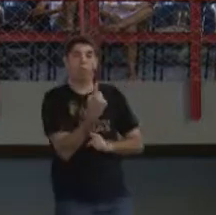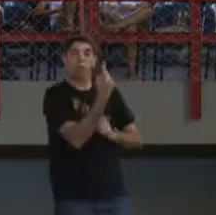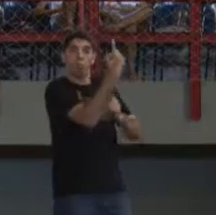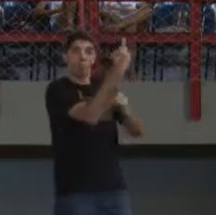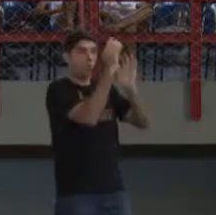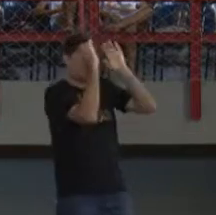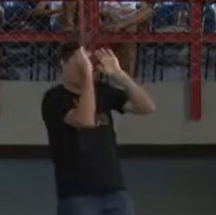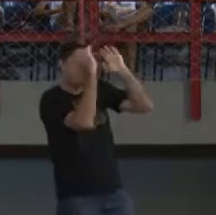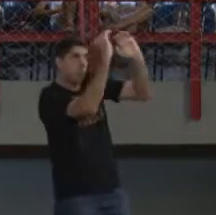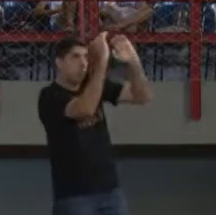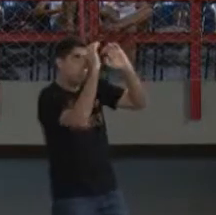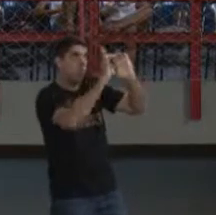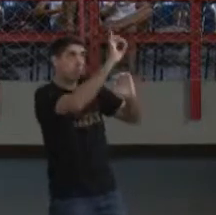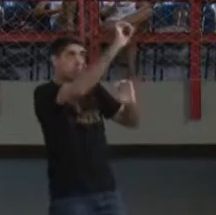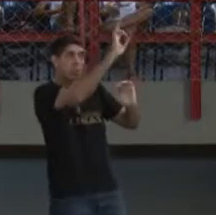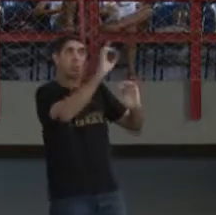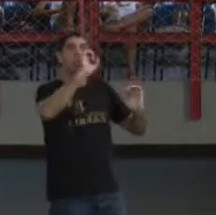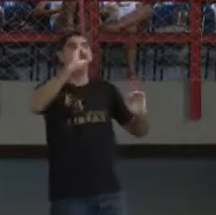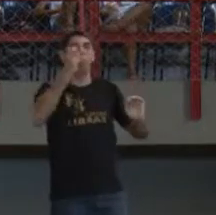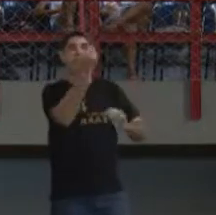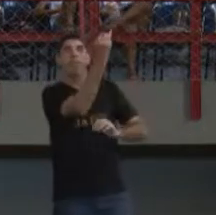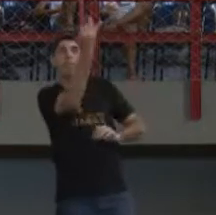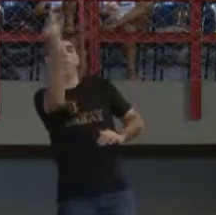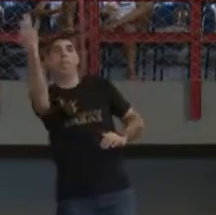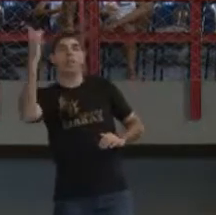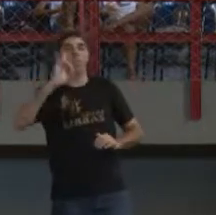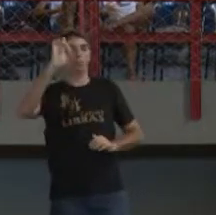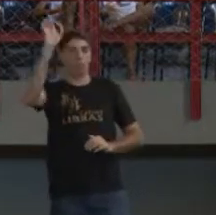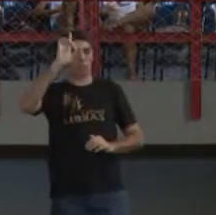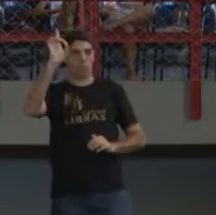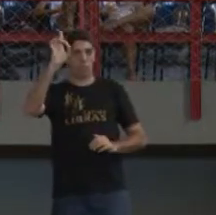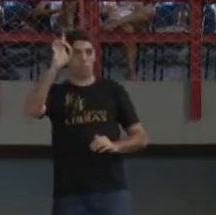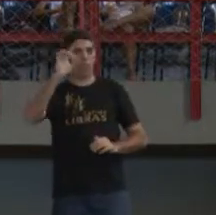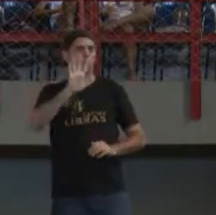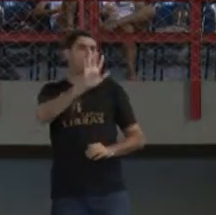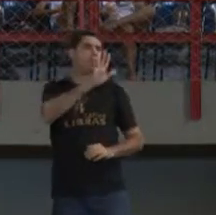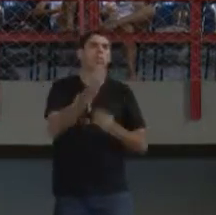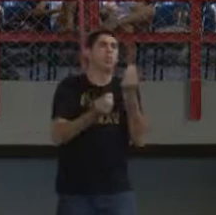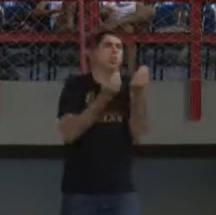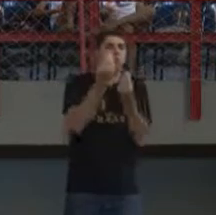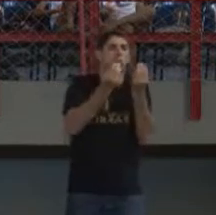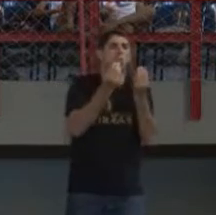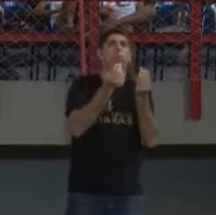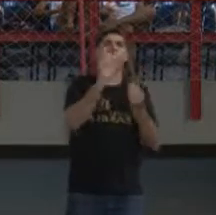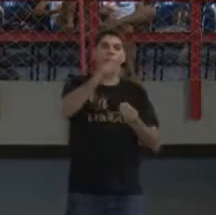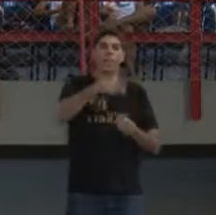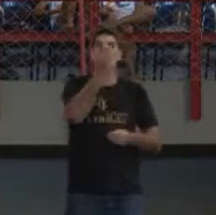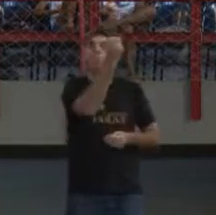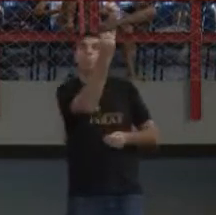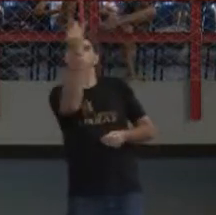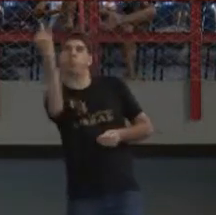Politeístas. E no início da Grécia, eles acreditavam em que condição? Na